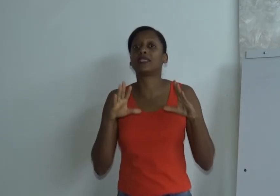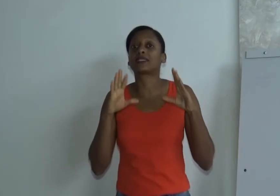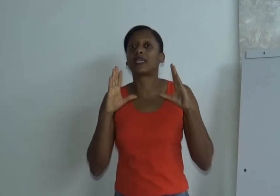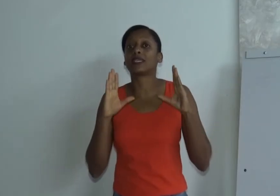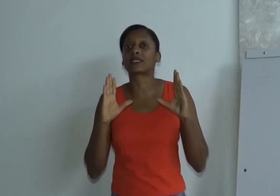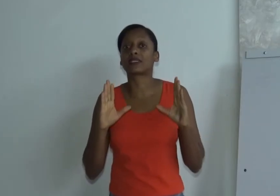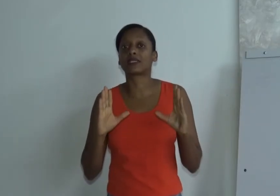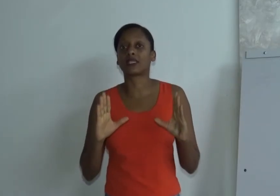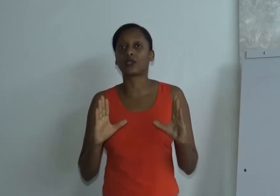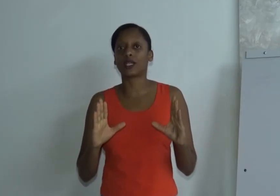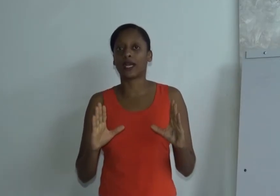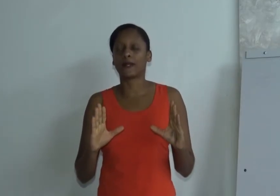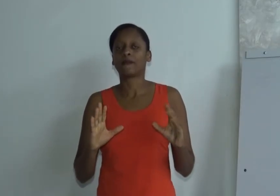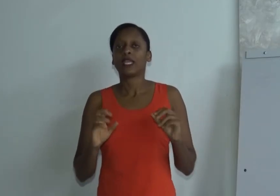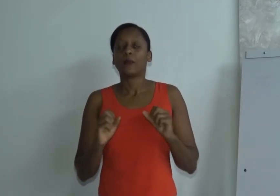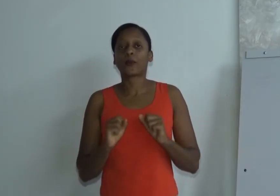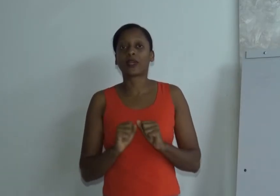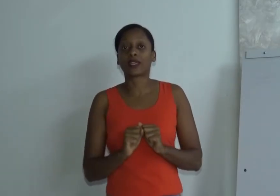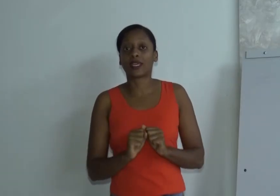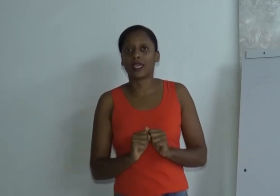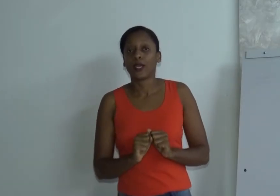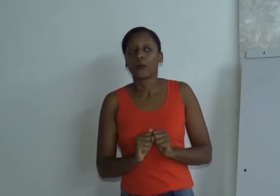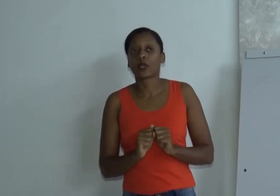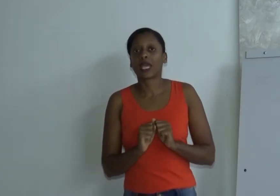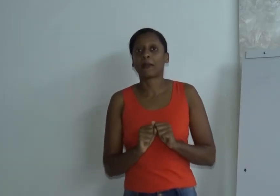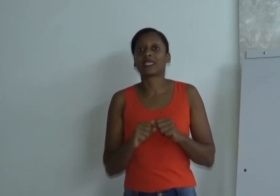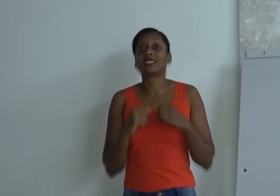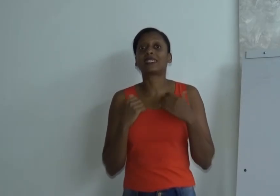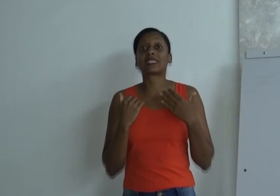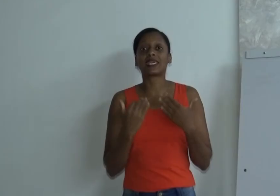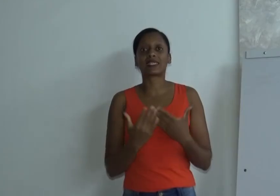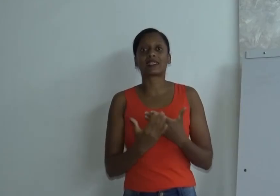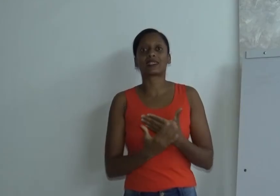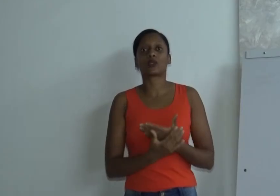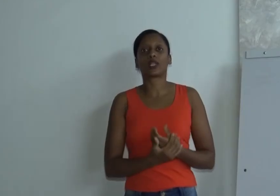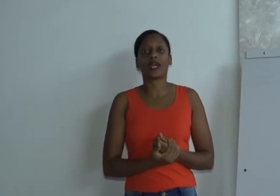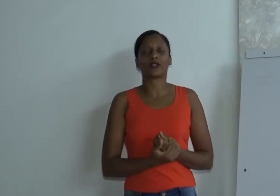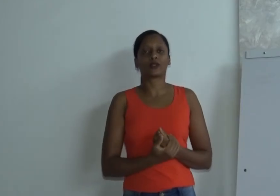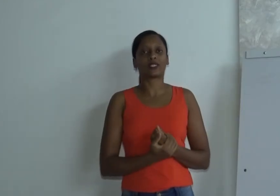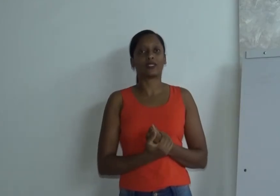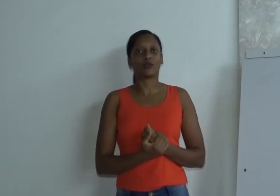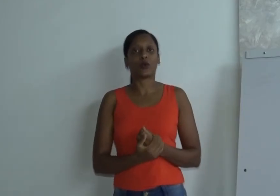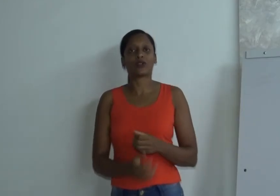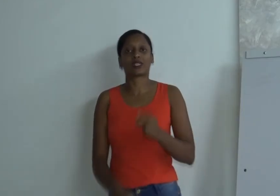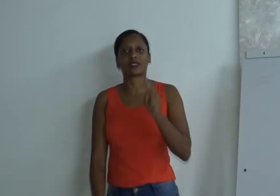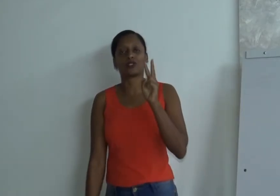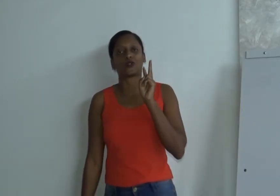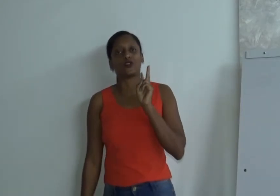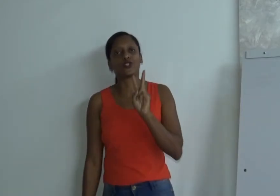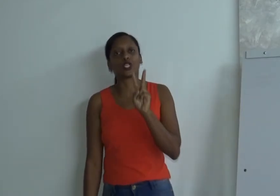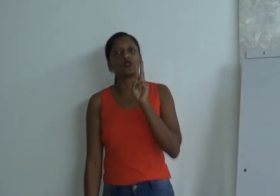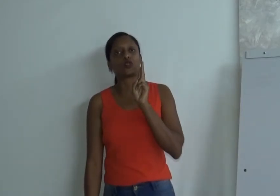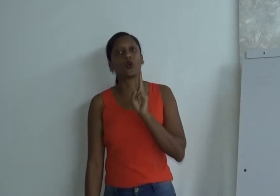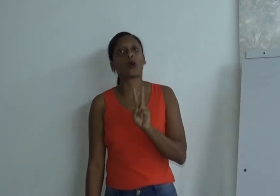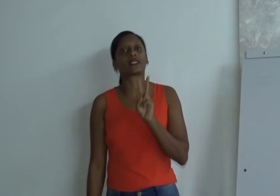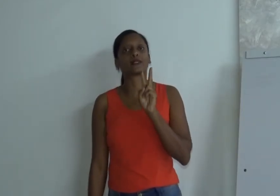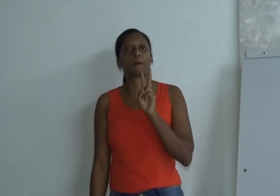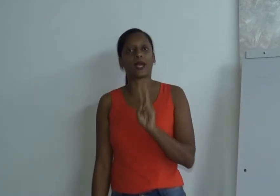matriz extracelular. Por quê? Porque a matriz extracelular do tecido ósseo, ela se divide em 2